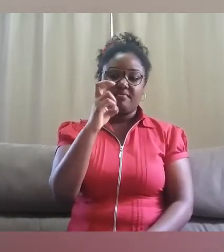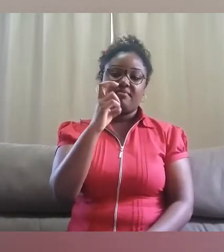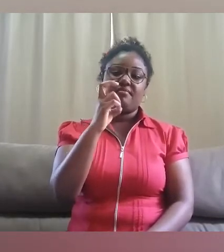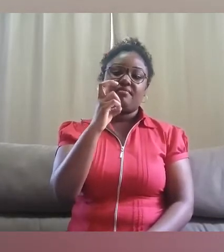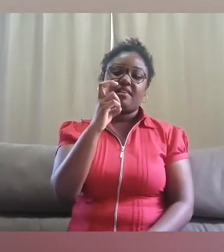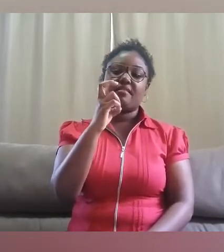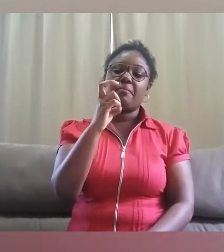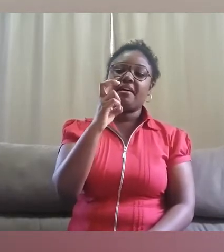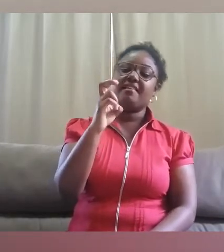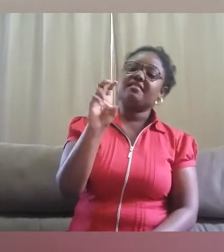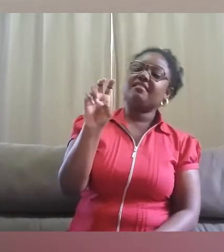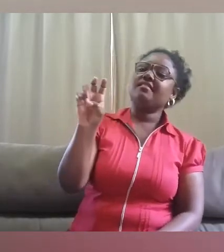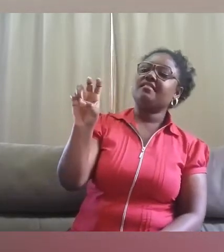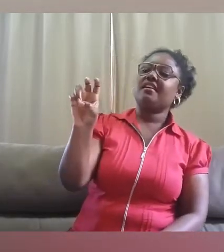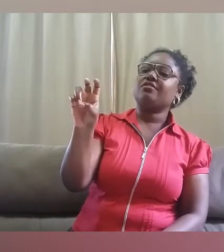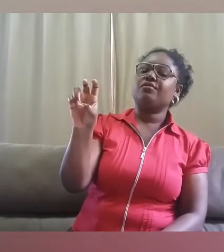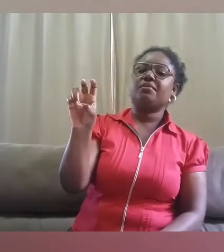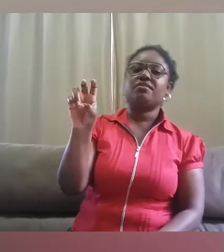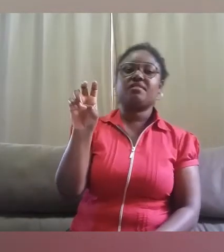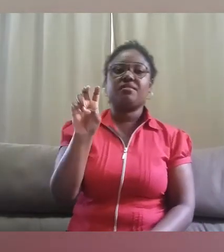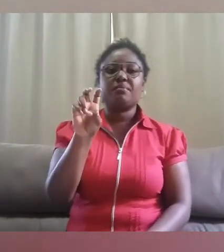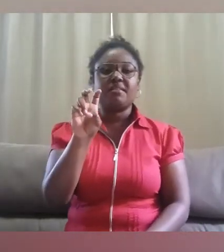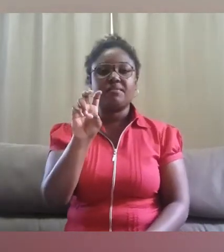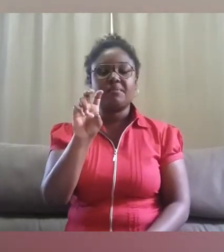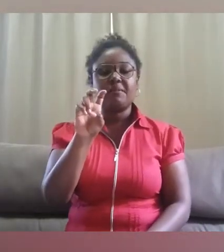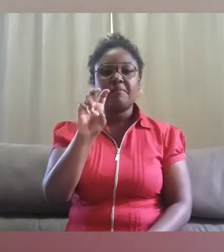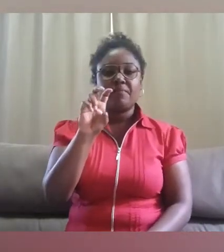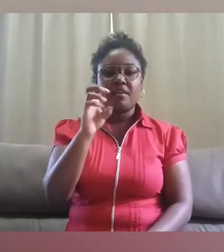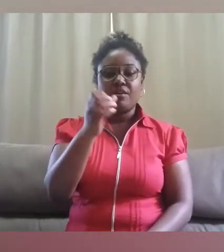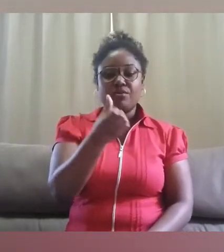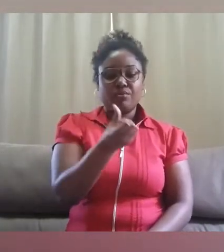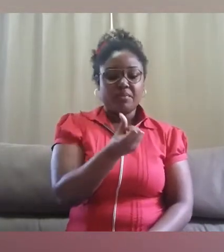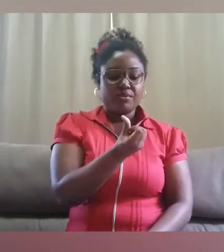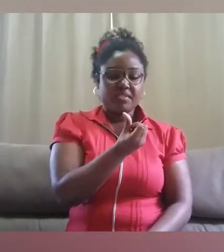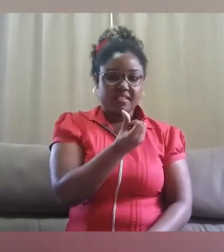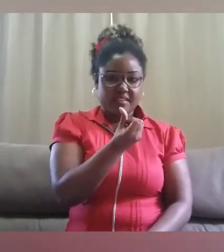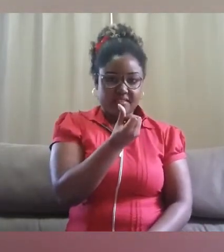Até parece, né? Desenhado o número 5 mesmo. Número 6.